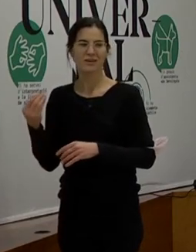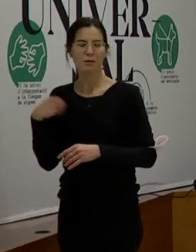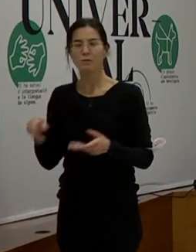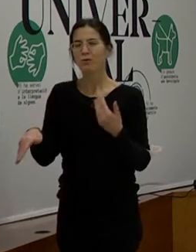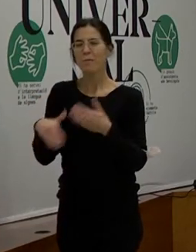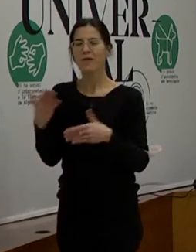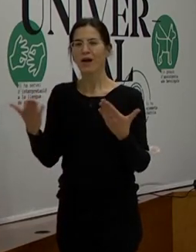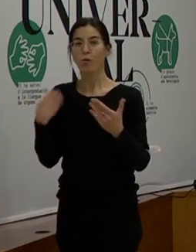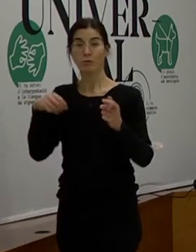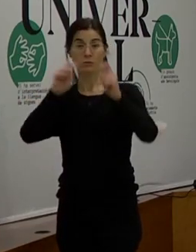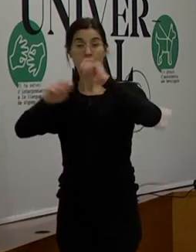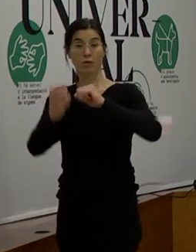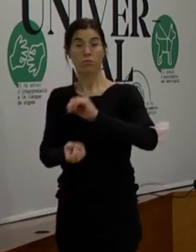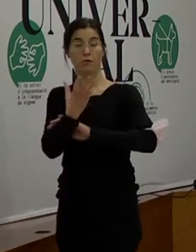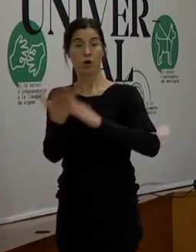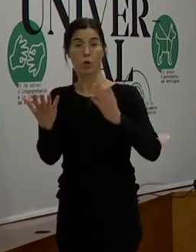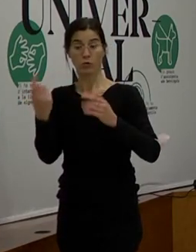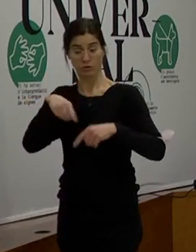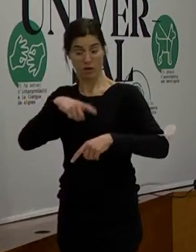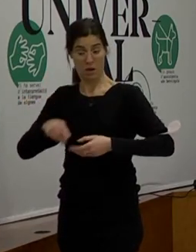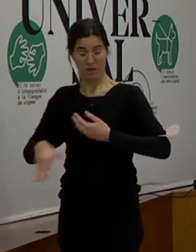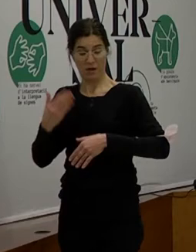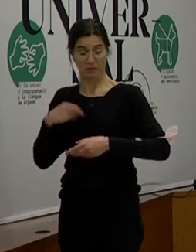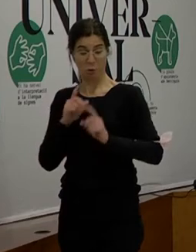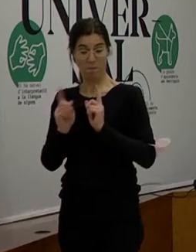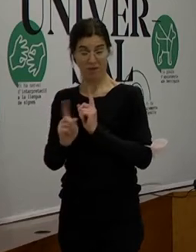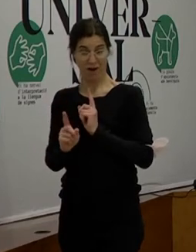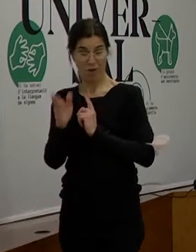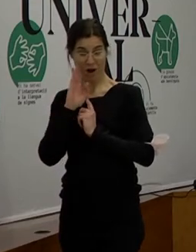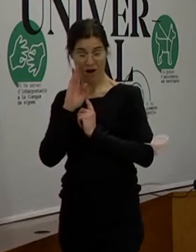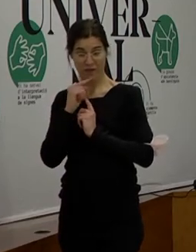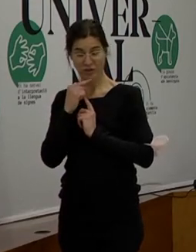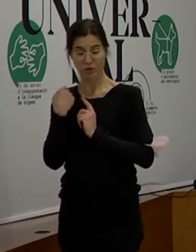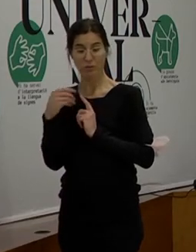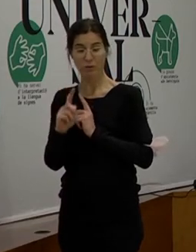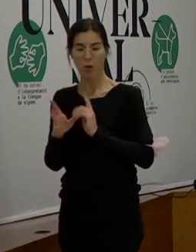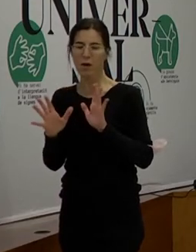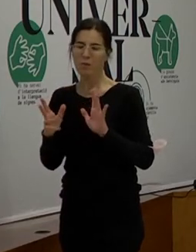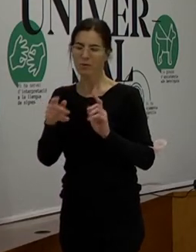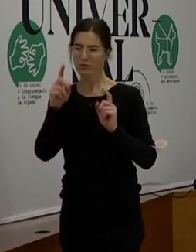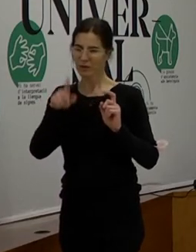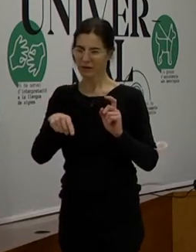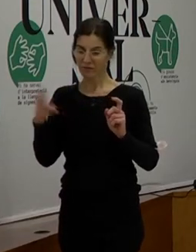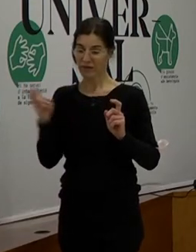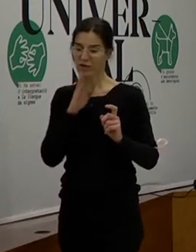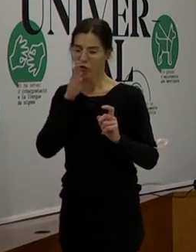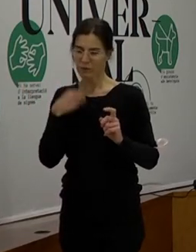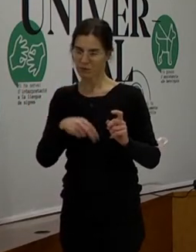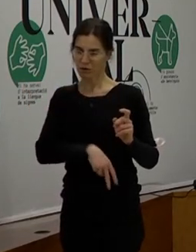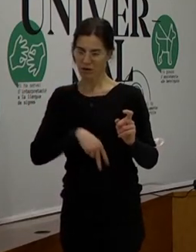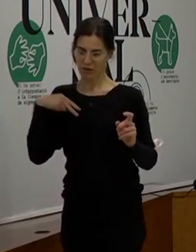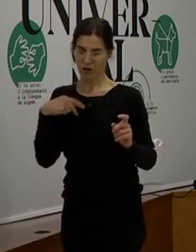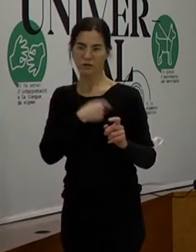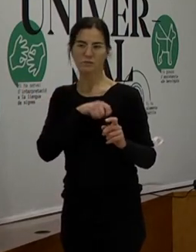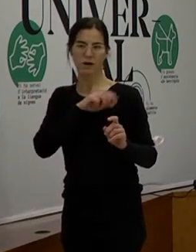començar aquesta associació? Nosaltres vam començar a Bilbao. A Bilbao el que passa és que tenim un àmbit nacional, territorial